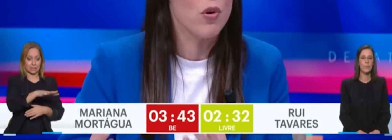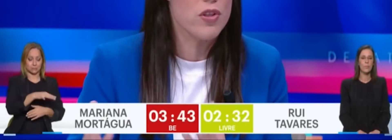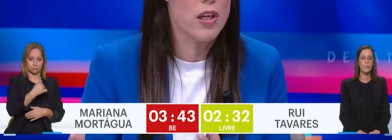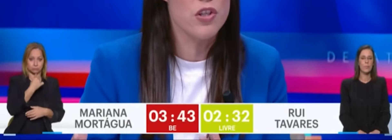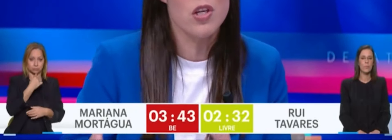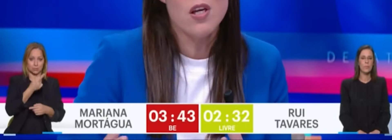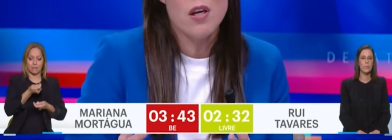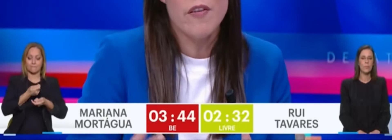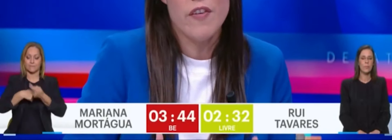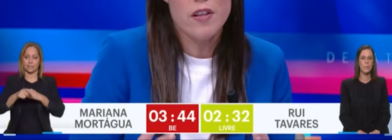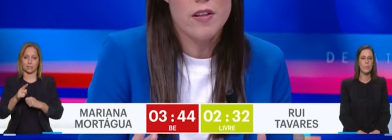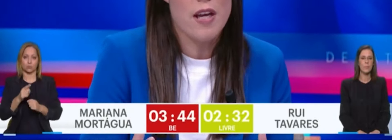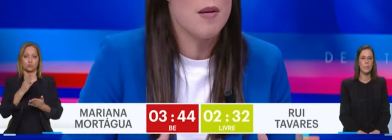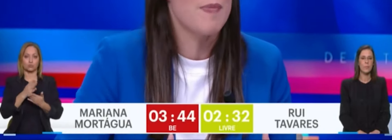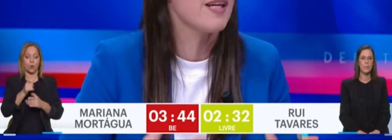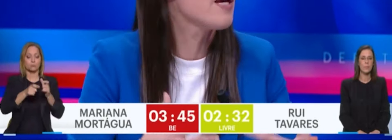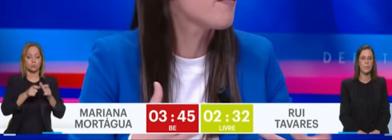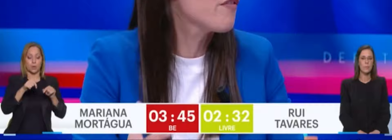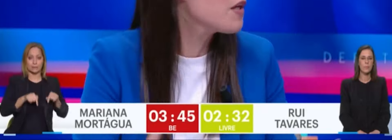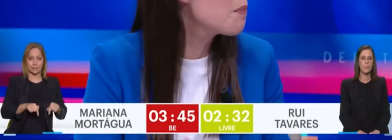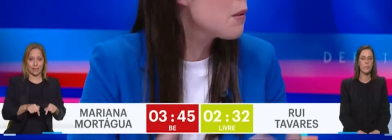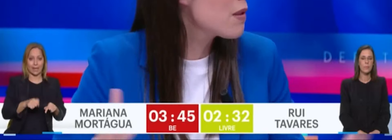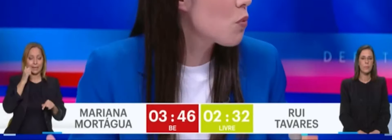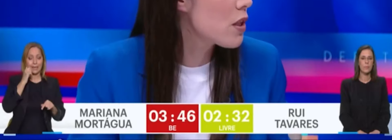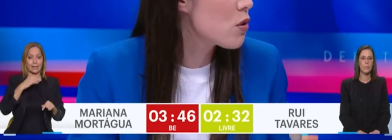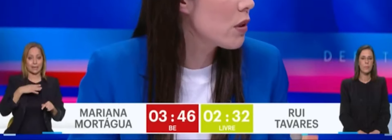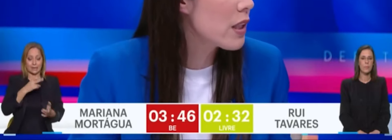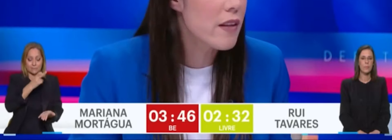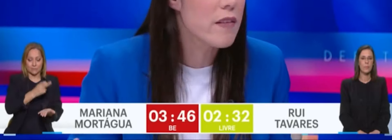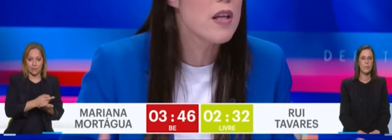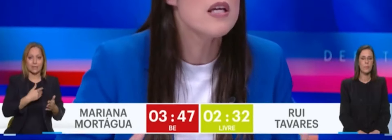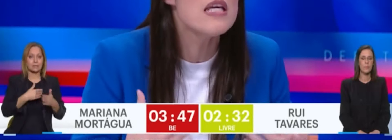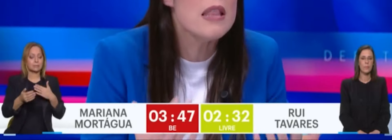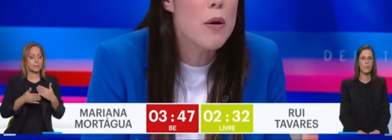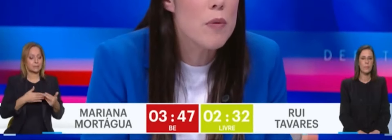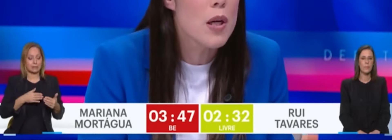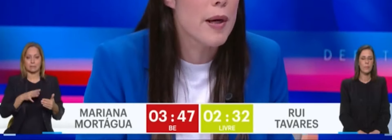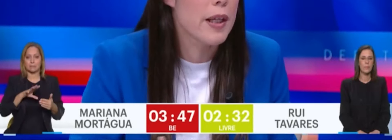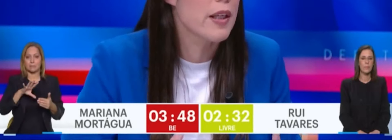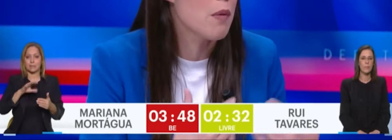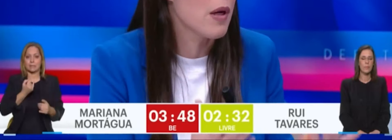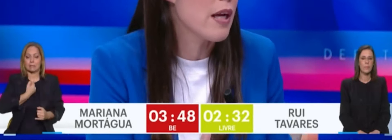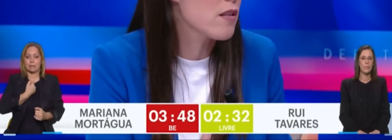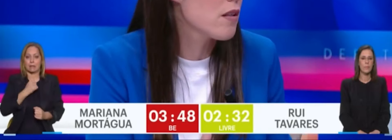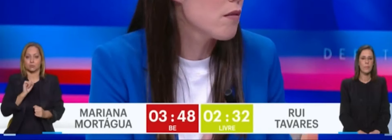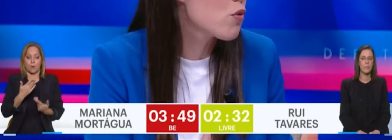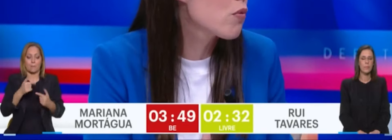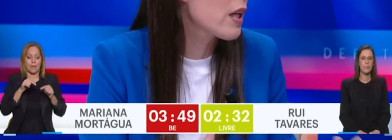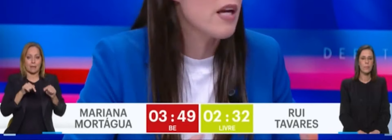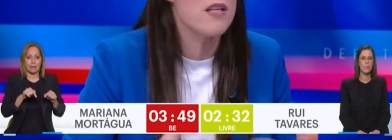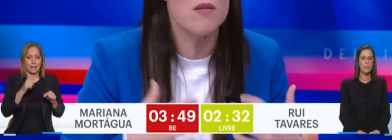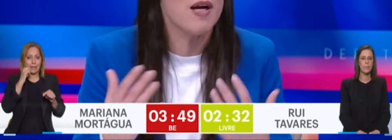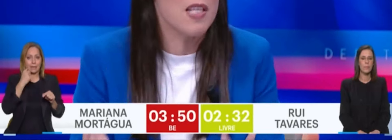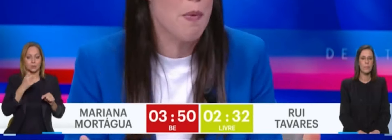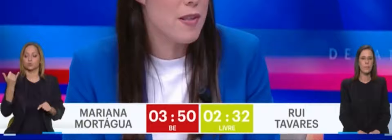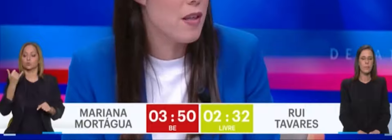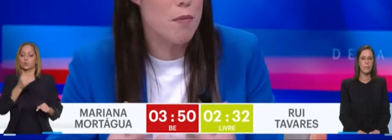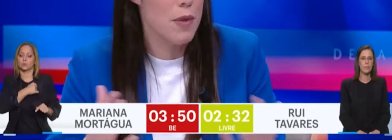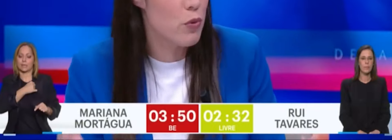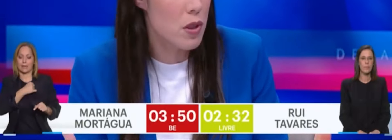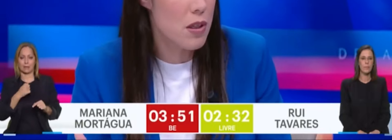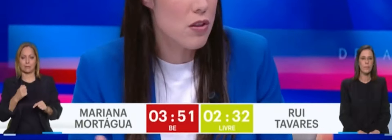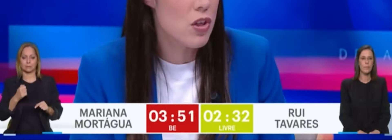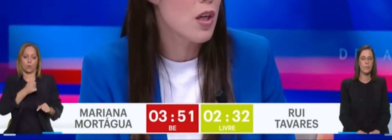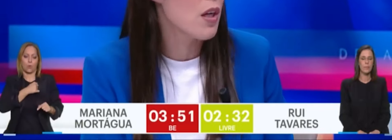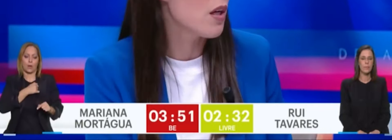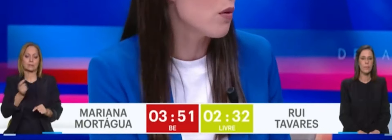residentes Ou seja a venda de casas é para quem quer viver amente da sua nacionalidade e não para quem quer uma casa uma segunda casa uma casa para passar